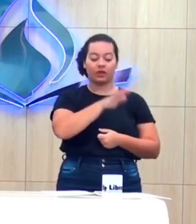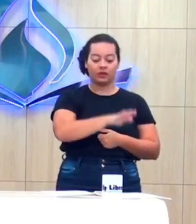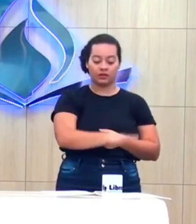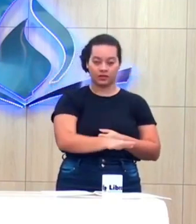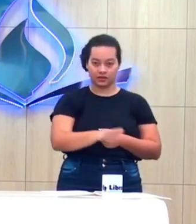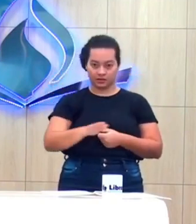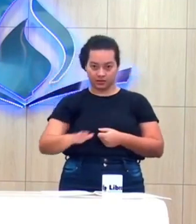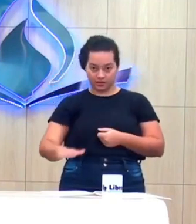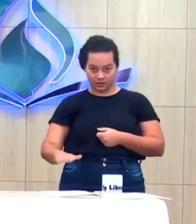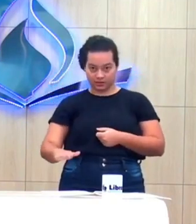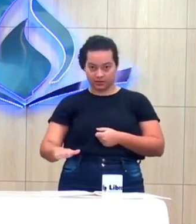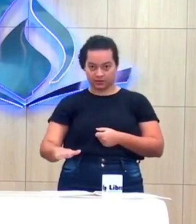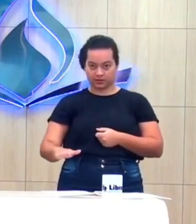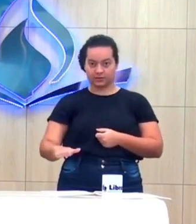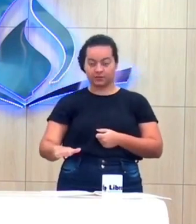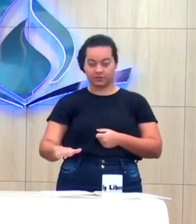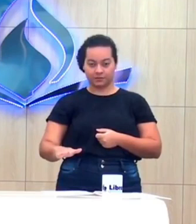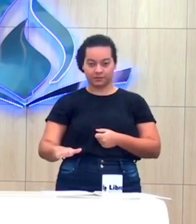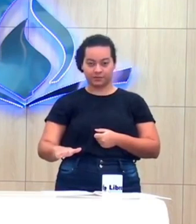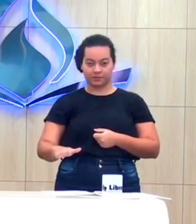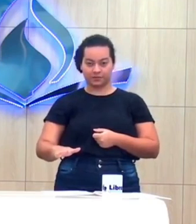Criança.